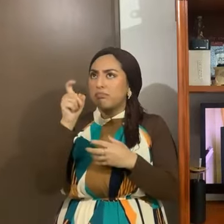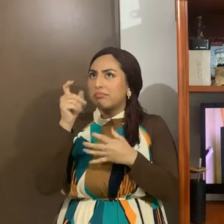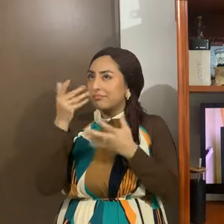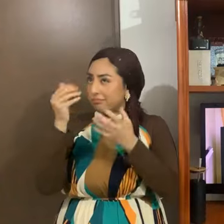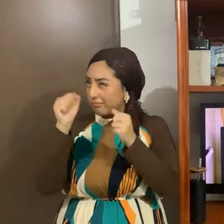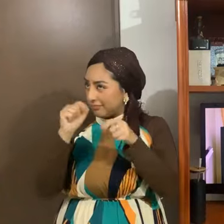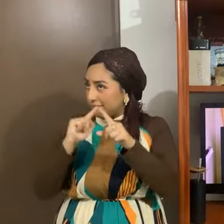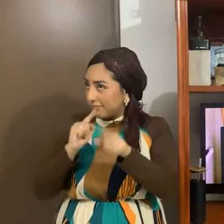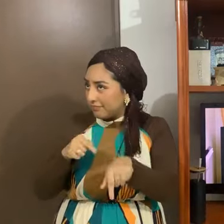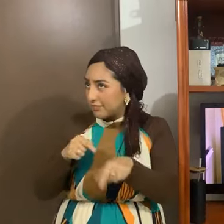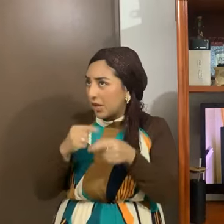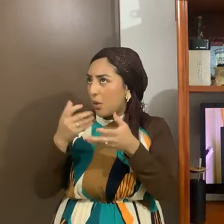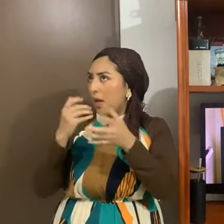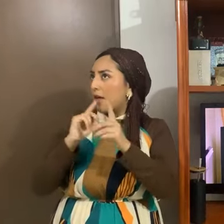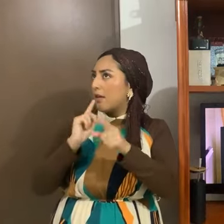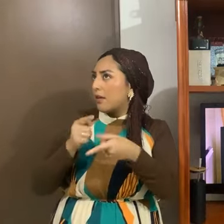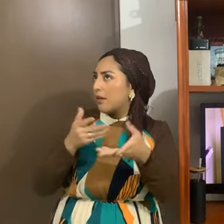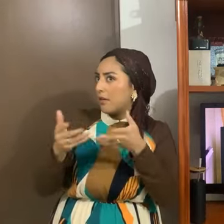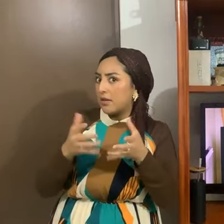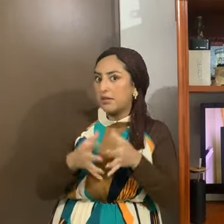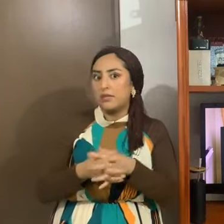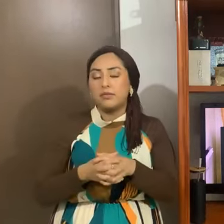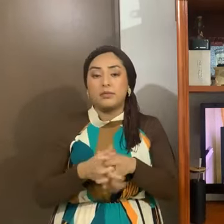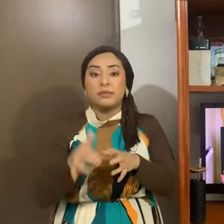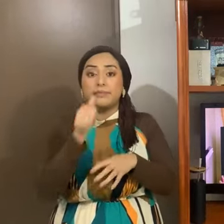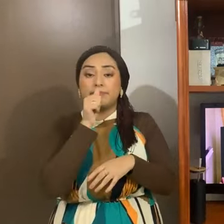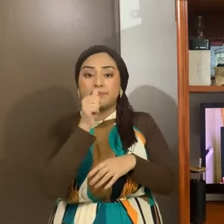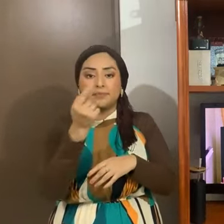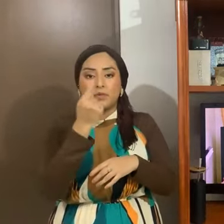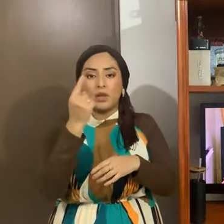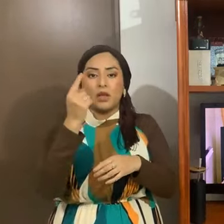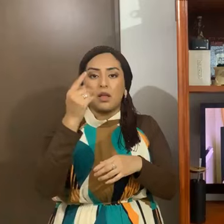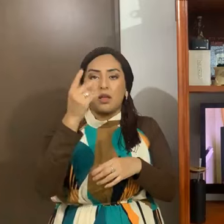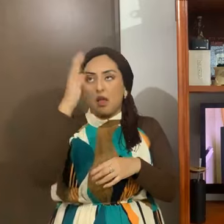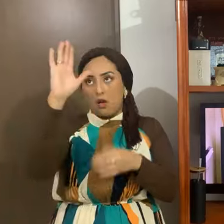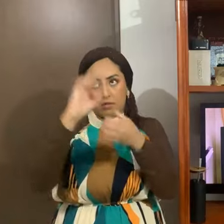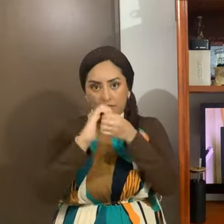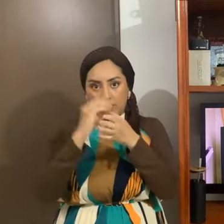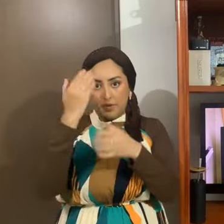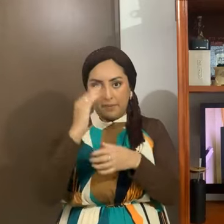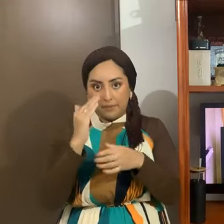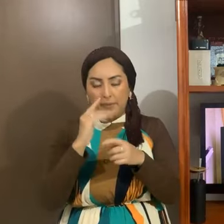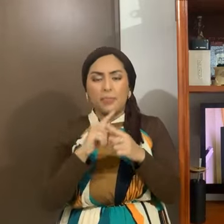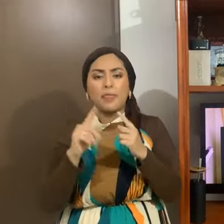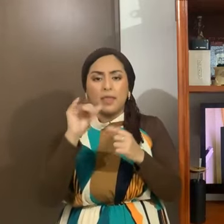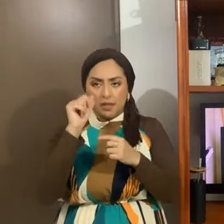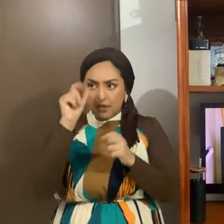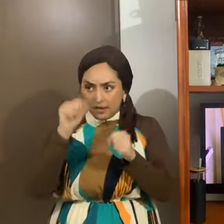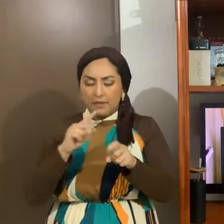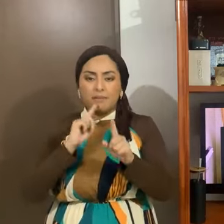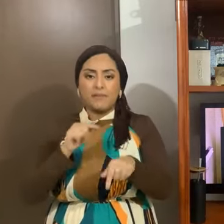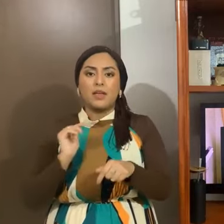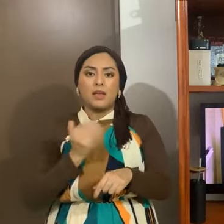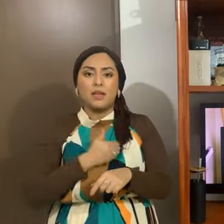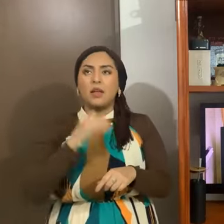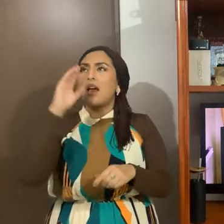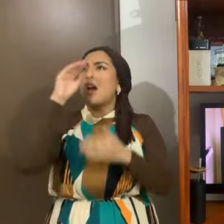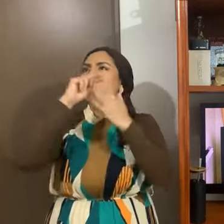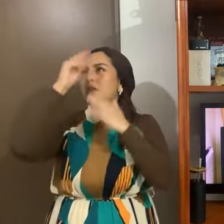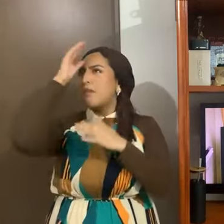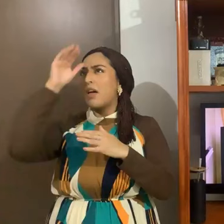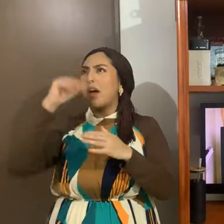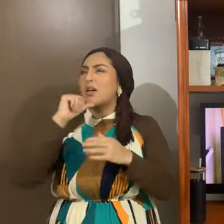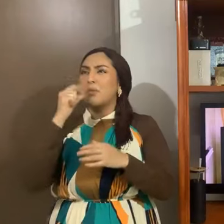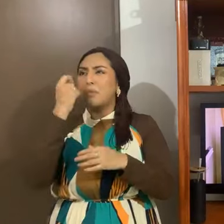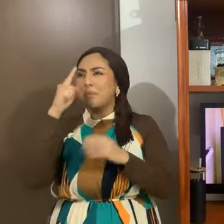podrás responder? ¿Me quieres responder? Porque lo oculto le corresponde solo a Elohim, pero sí nos responde. Abba, yo no entiendo